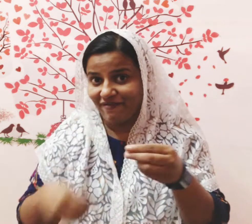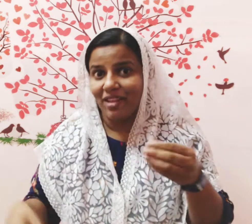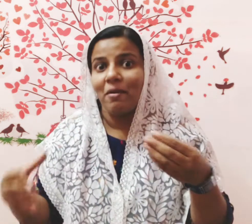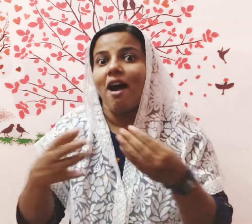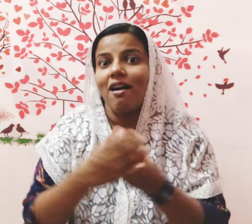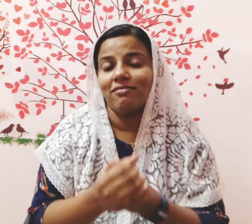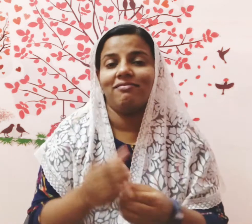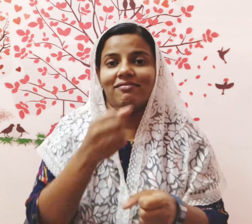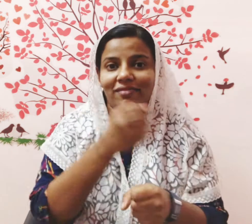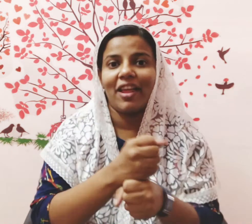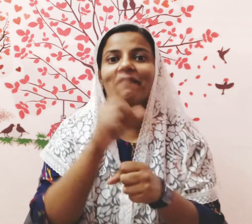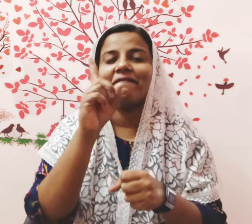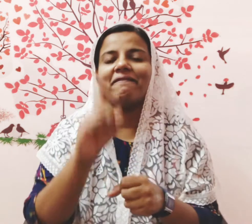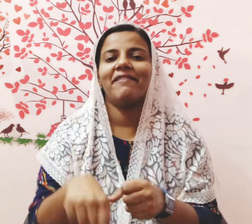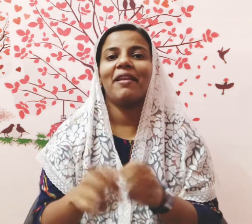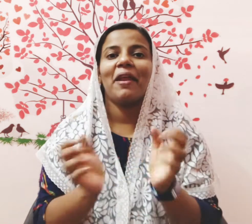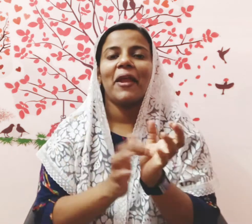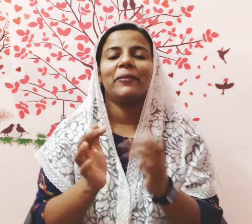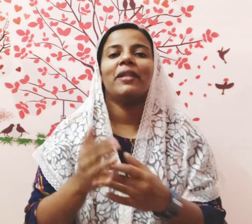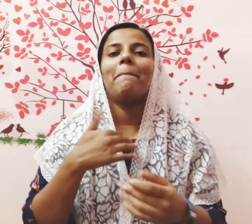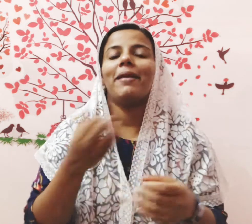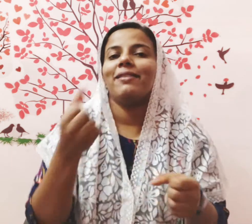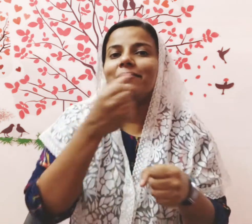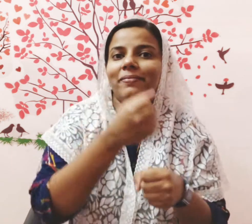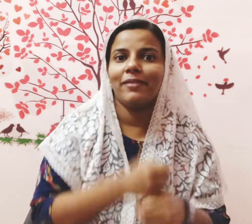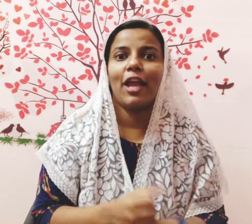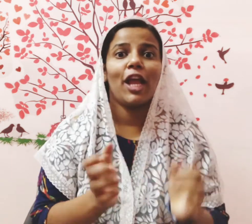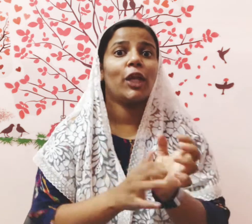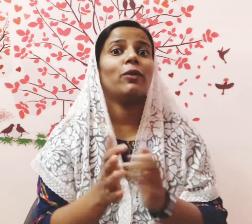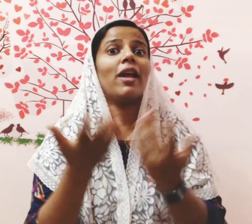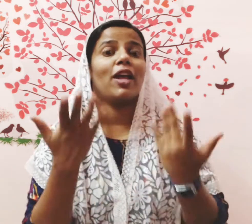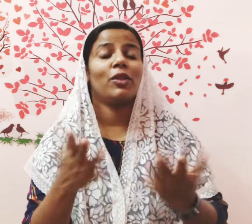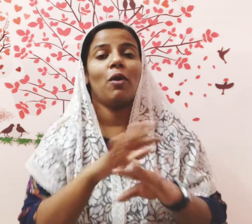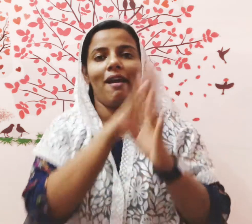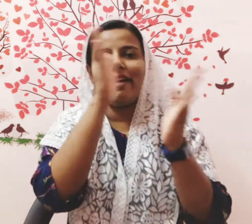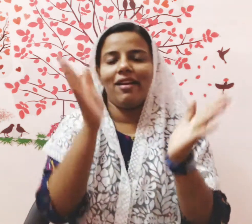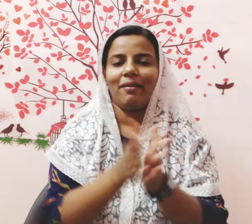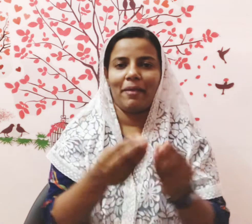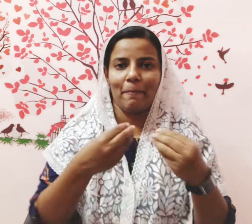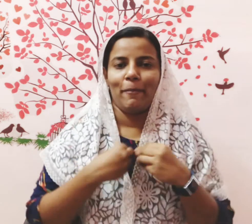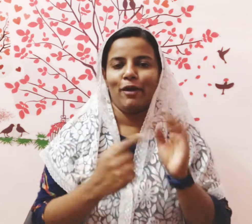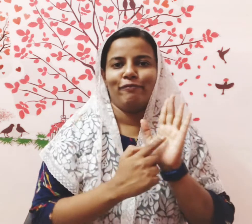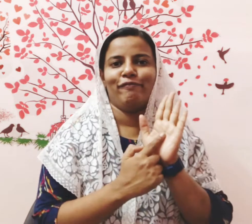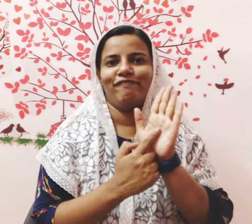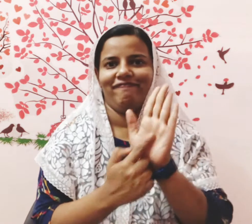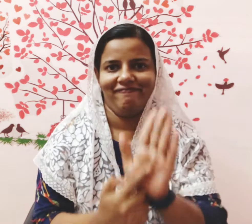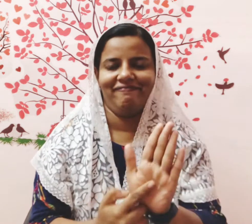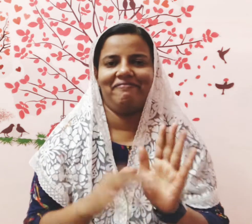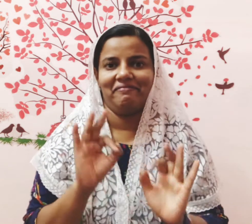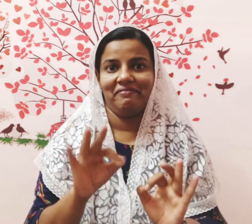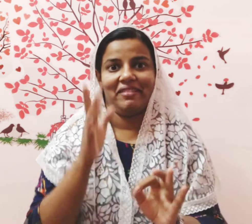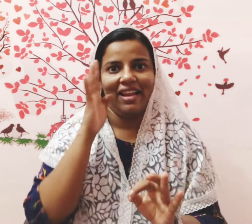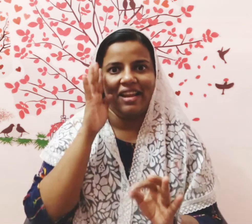യേശുവ. യേശുവിൽ നമ്മൾ ആശ്രയിച്ചിരിക്കുമ്പോൾ യേശുവിലുള്ളത് മുഴുവനും നമ്മളിലൂടെ പുറത്തു വരും. കേട്ടോ, കേട്ടോ, അസാധാരണമായ